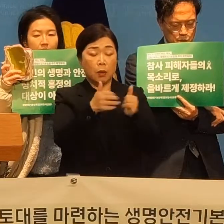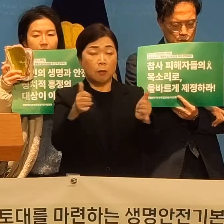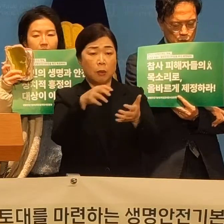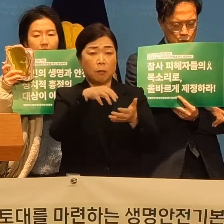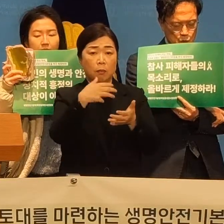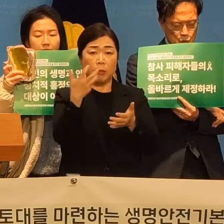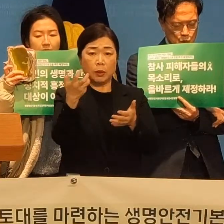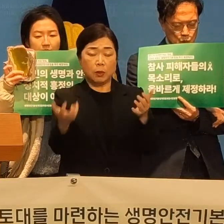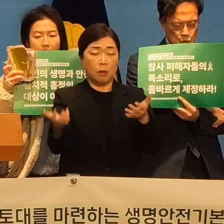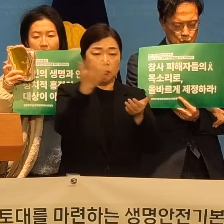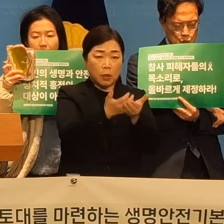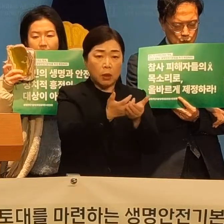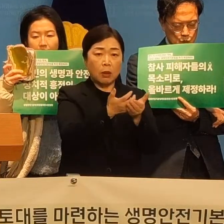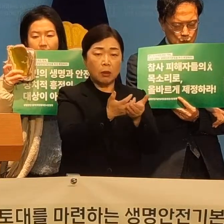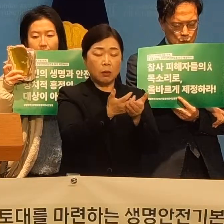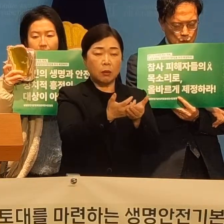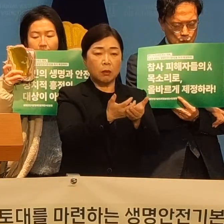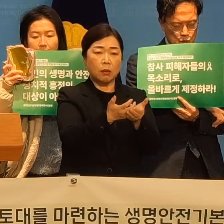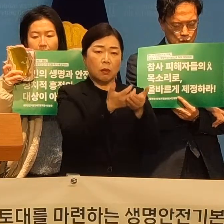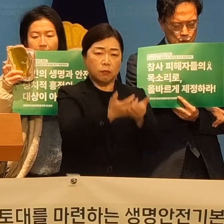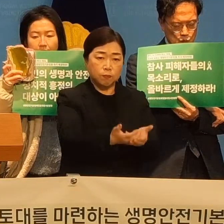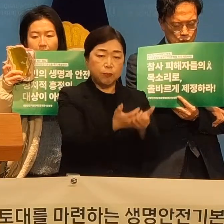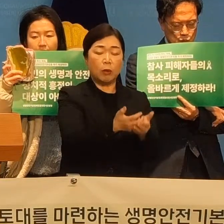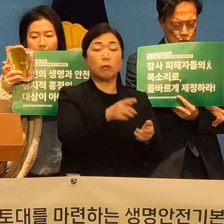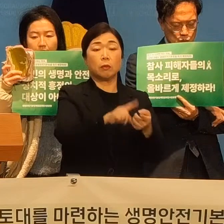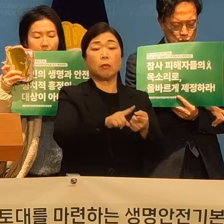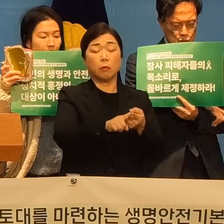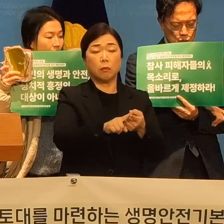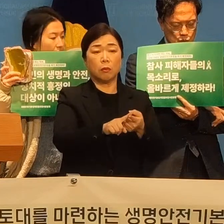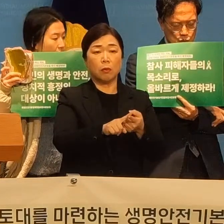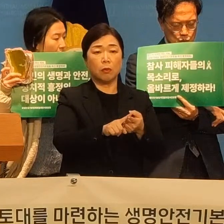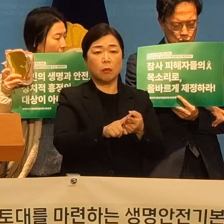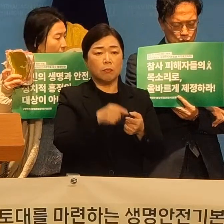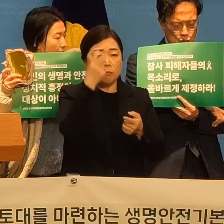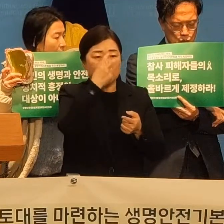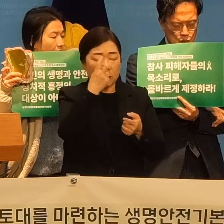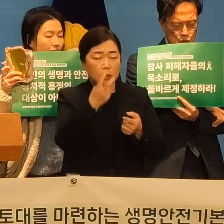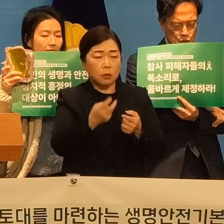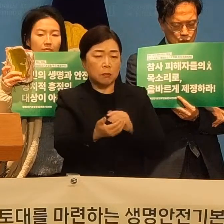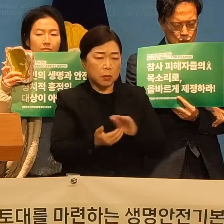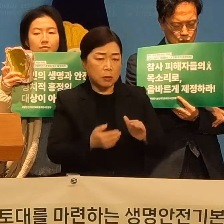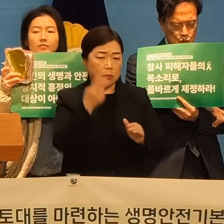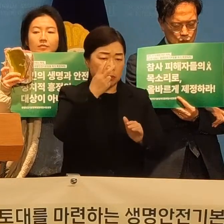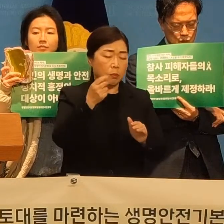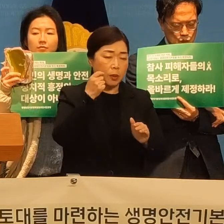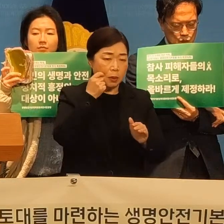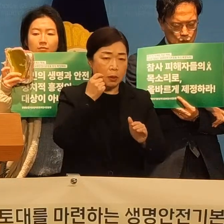것입니다. 엔진이 꺼지기도 하고 건물과 부딪히기도 했습니다.